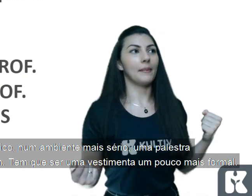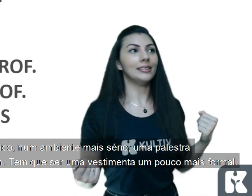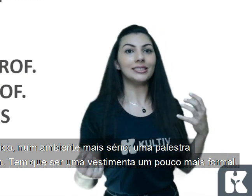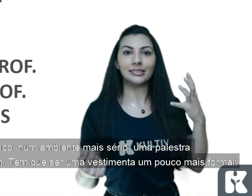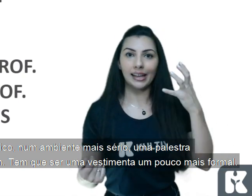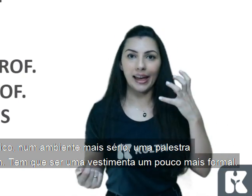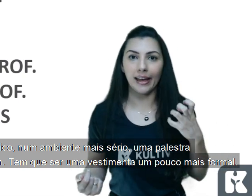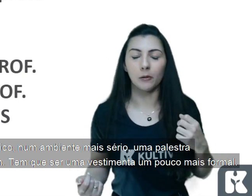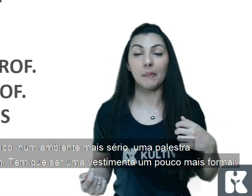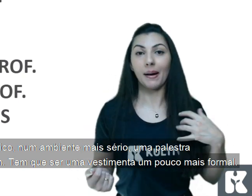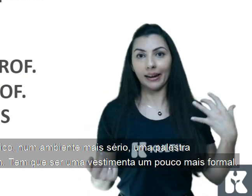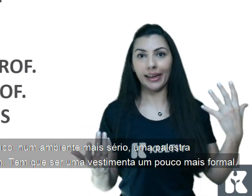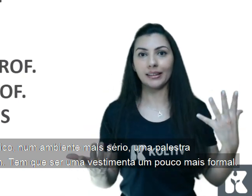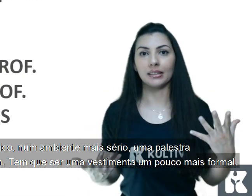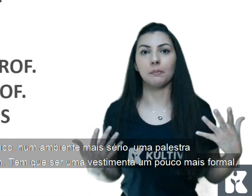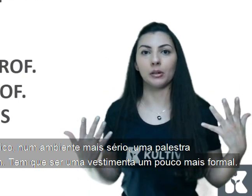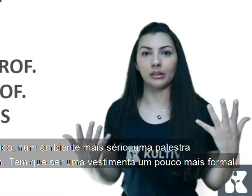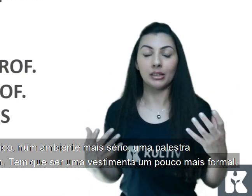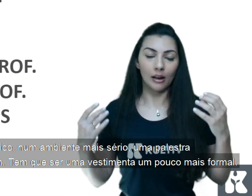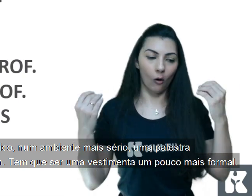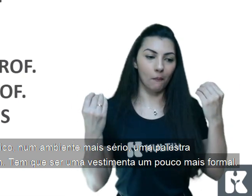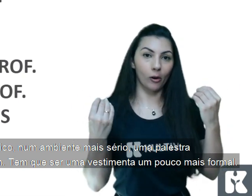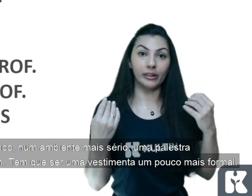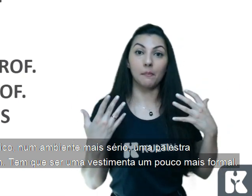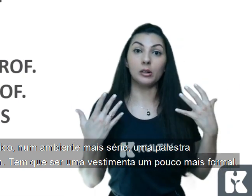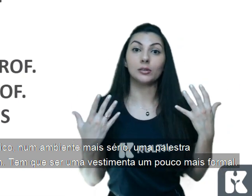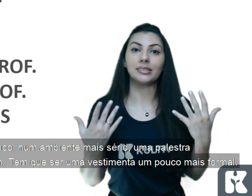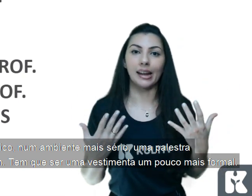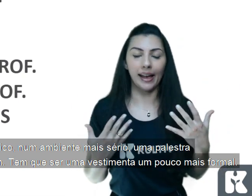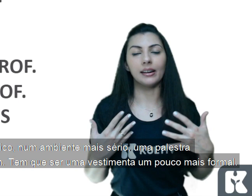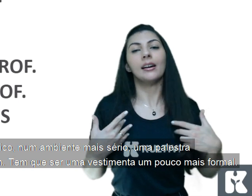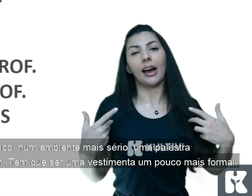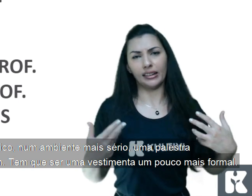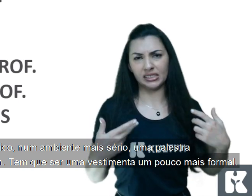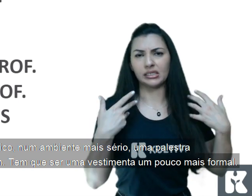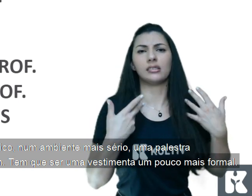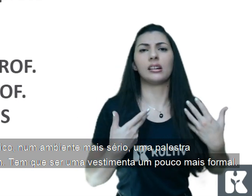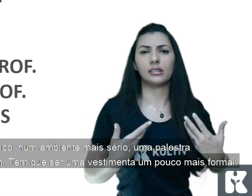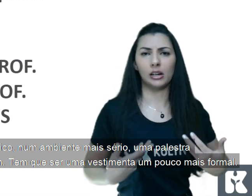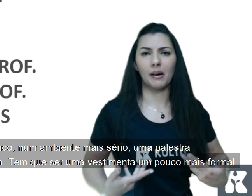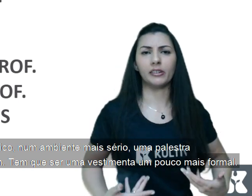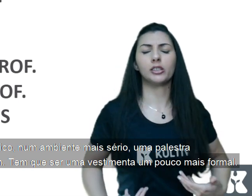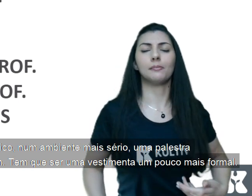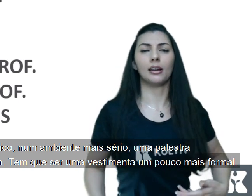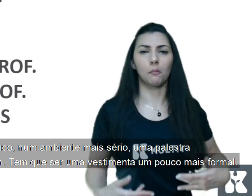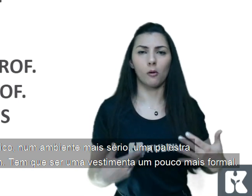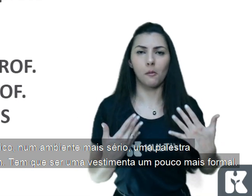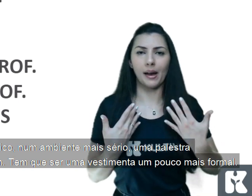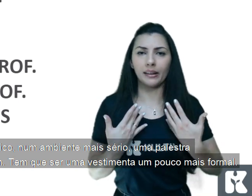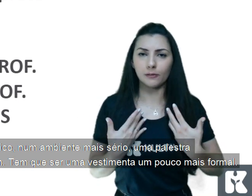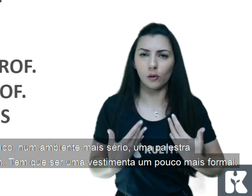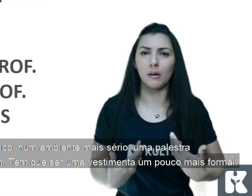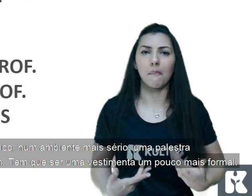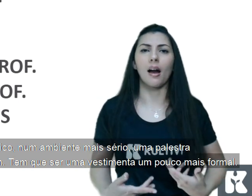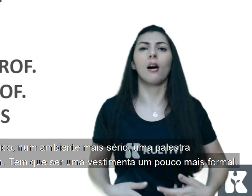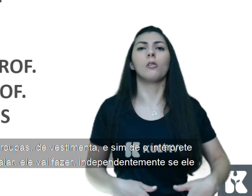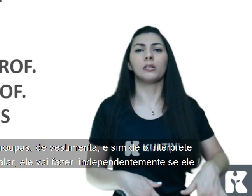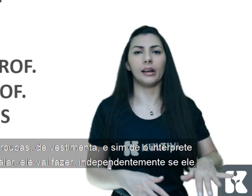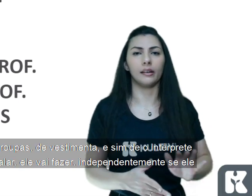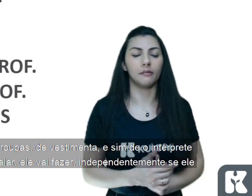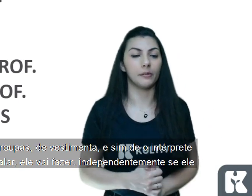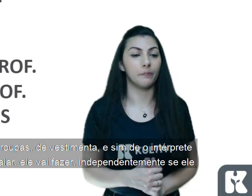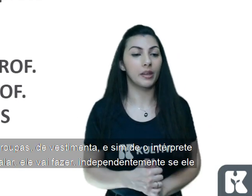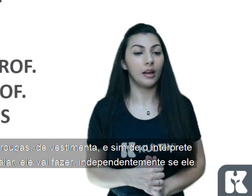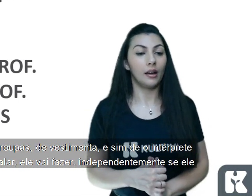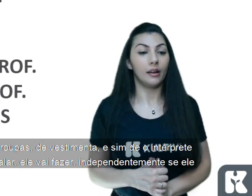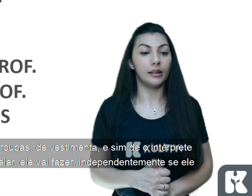ambiente mais sério, uma palestra importante, alguma coisa muito séria, aí sim, tem que ser uma vestimenta um pouco mais formal,